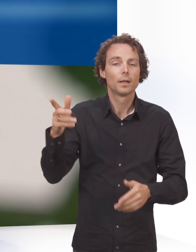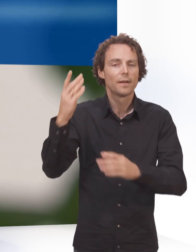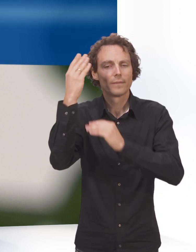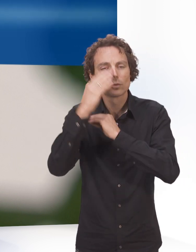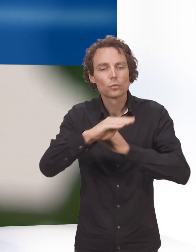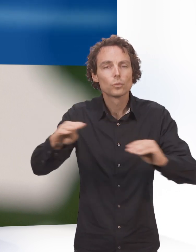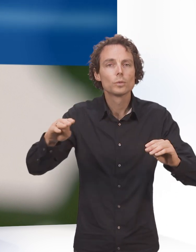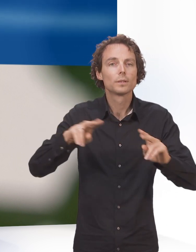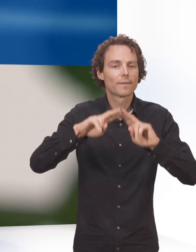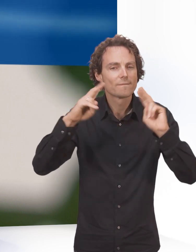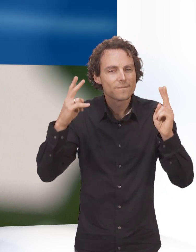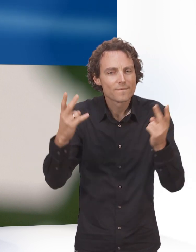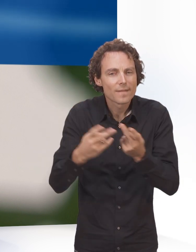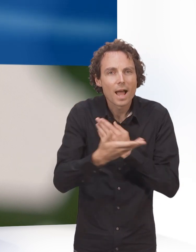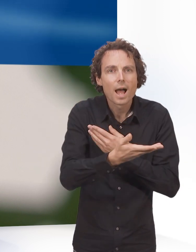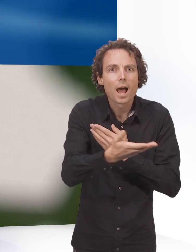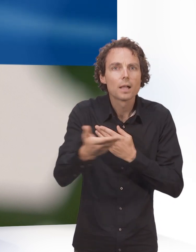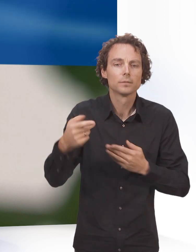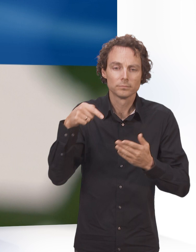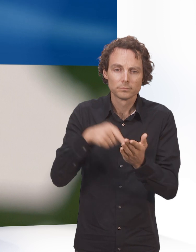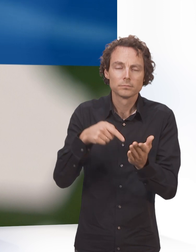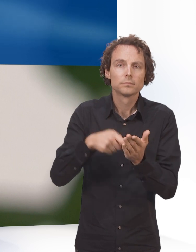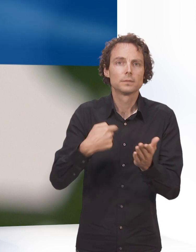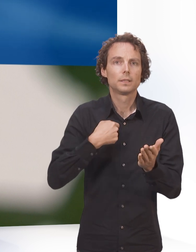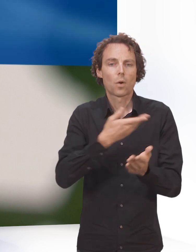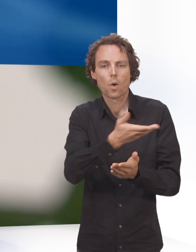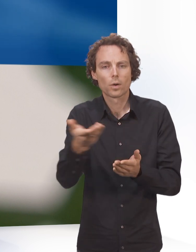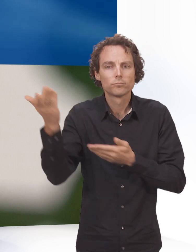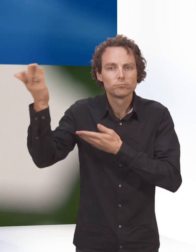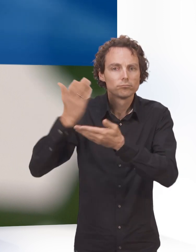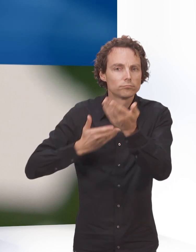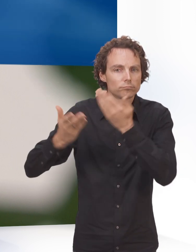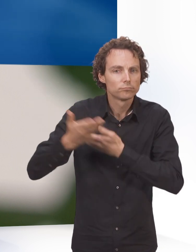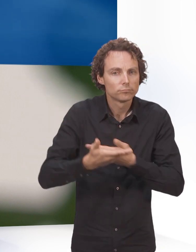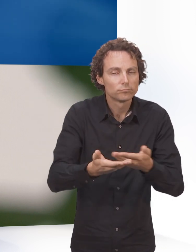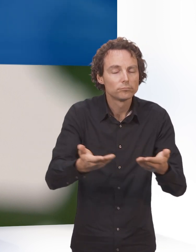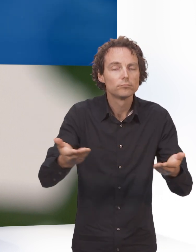hab. Verkündet der Welt das, was ich euch